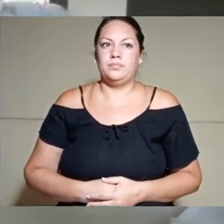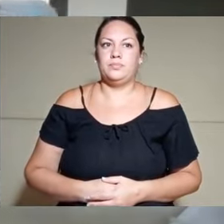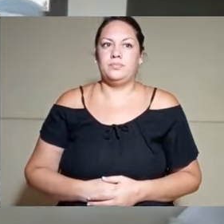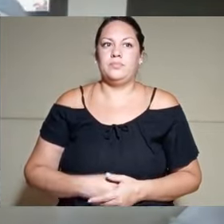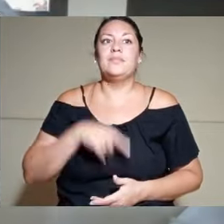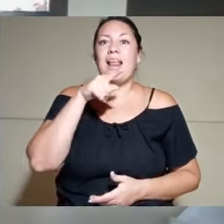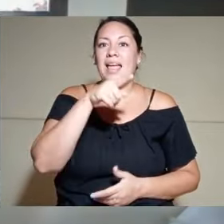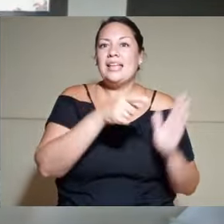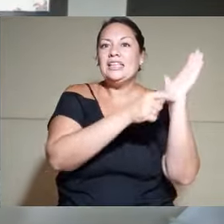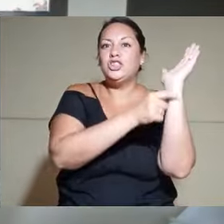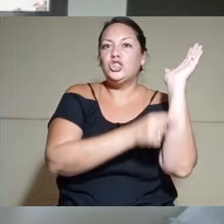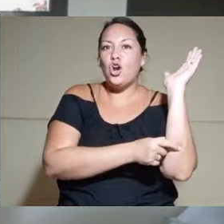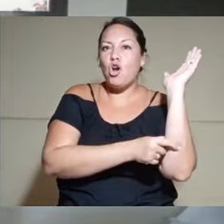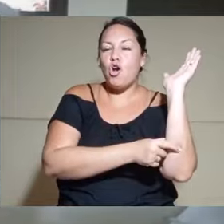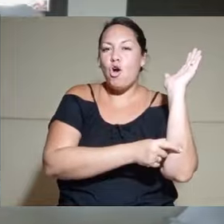esto.